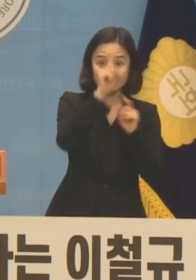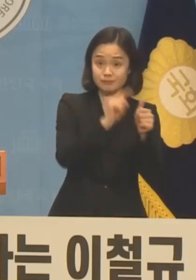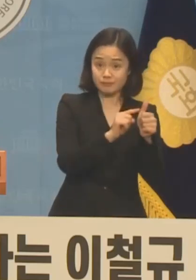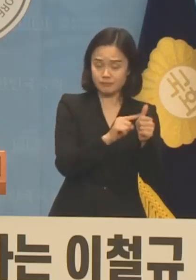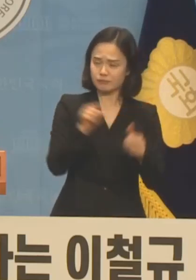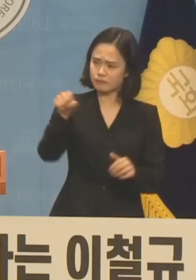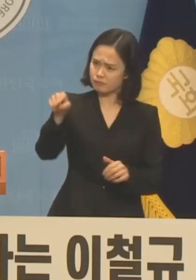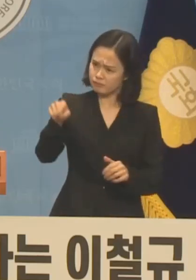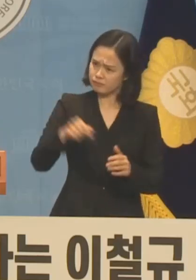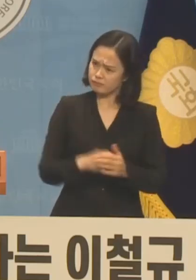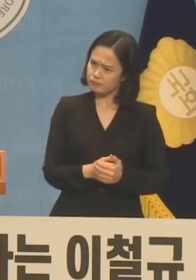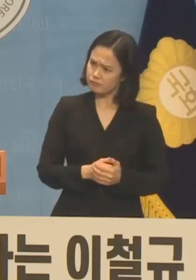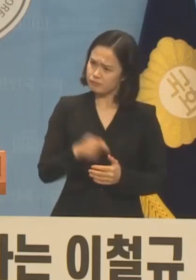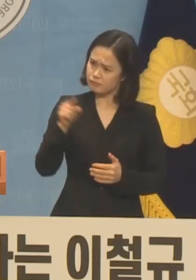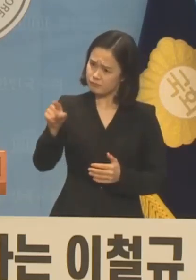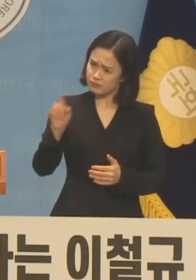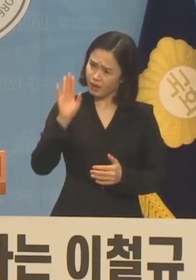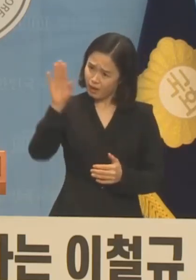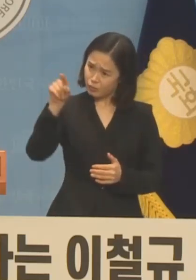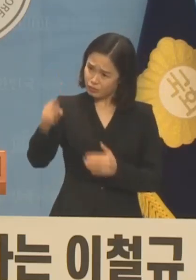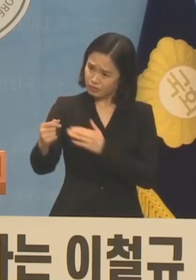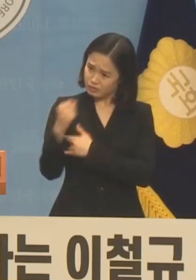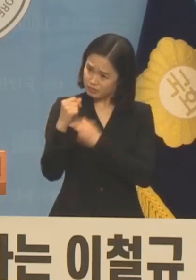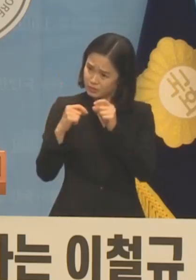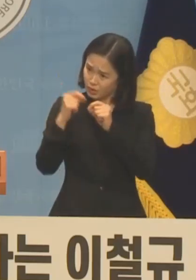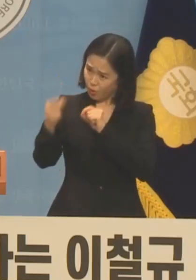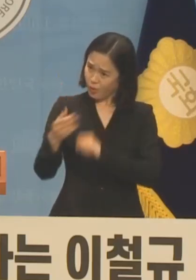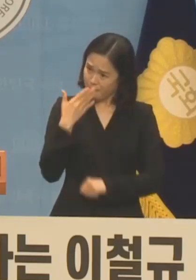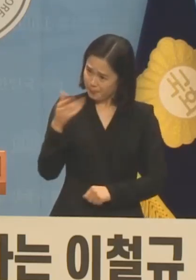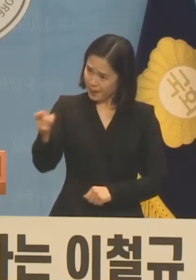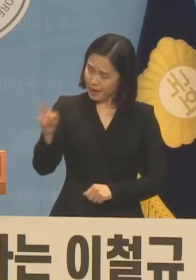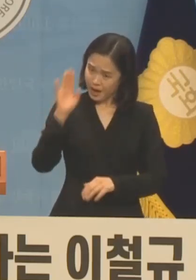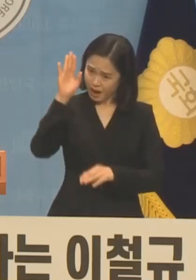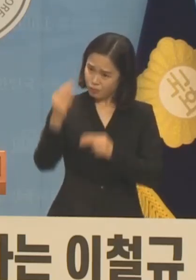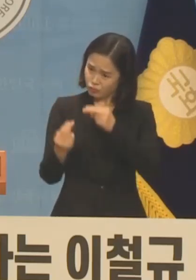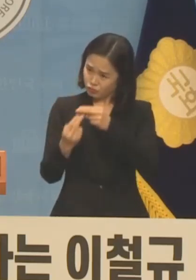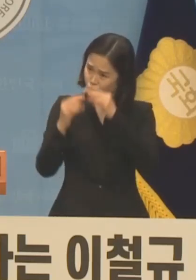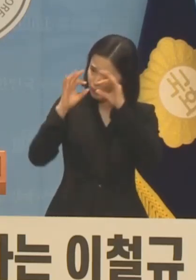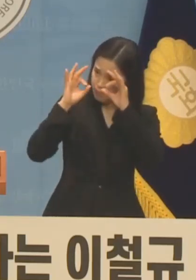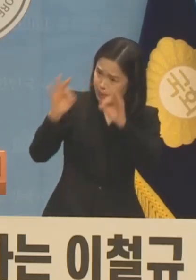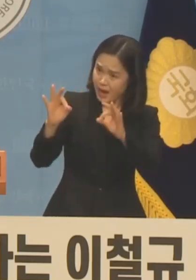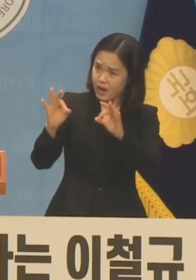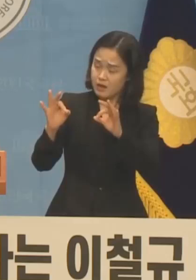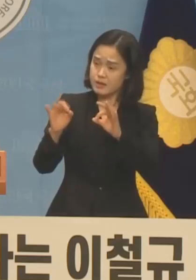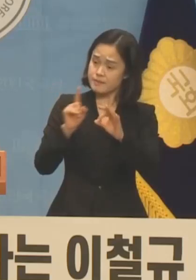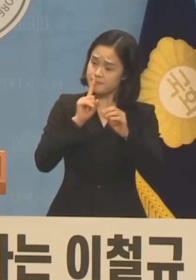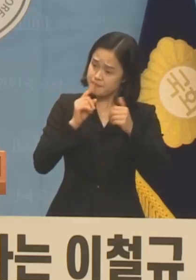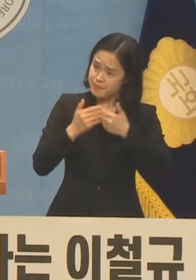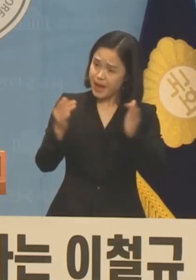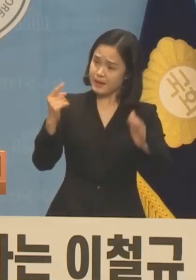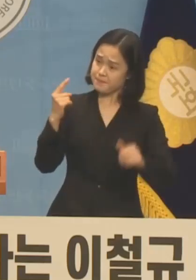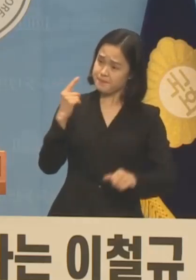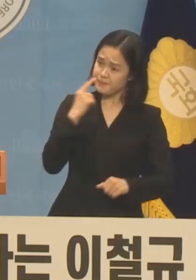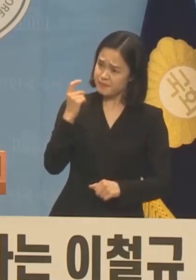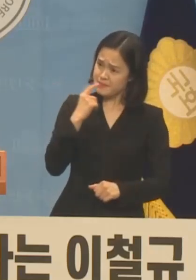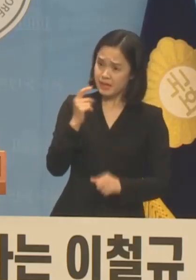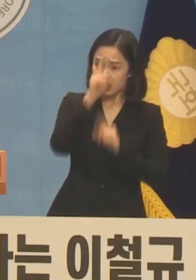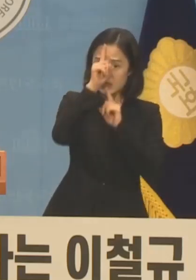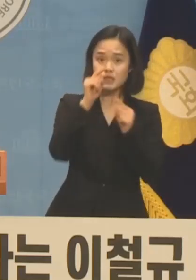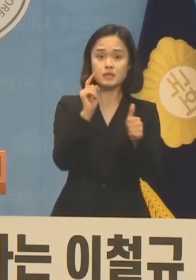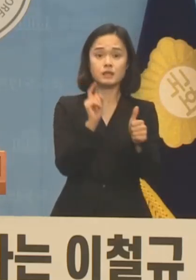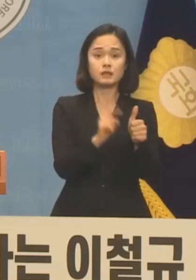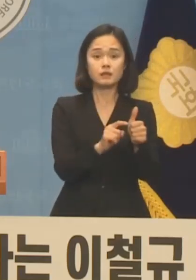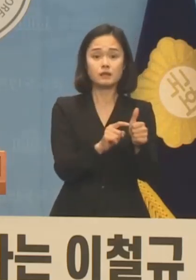된다고 생각하나 나중에 훗날 생각하라라는 등 협박성 발언을 하여 내란 수괴범에